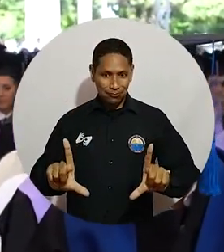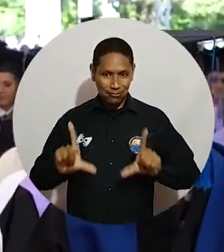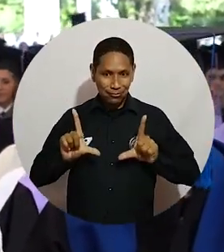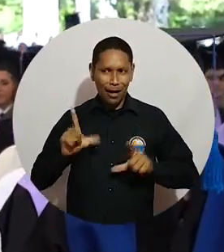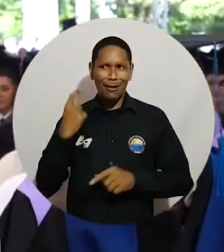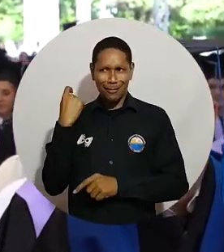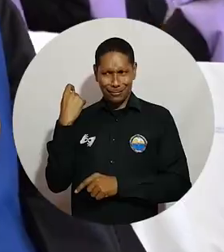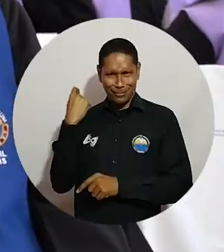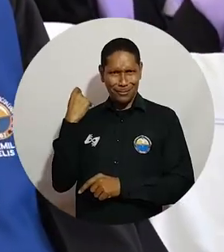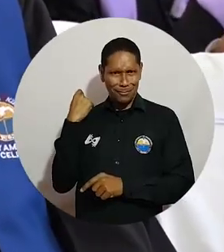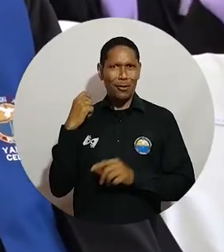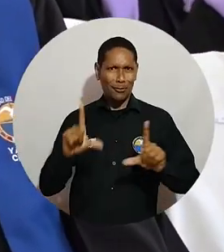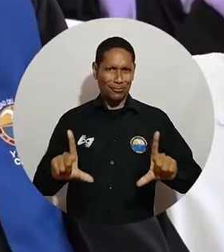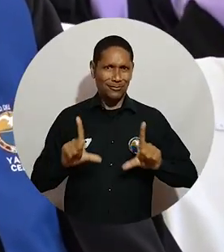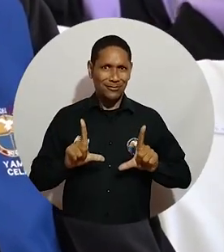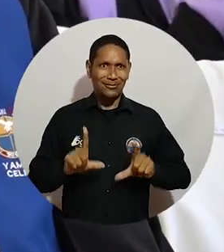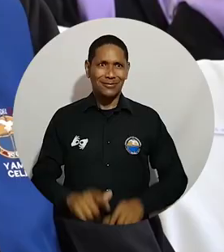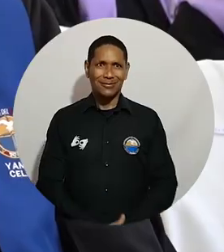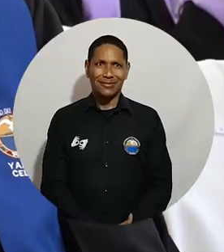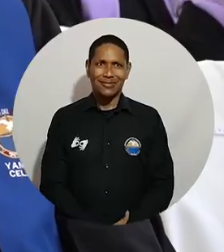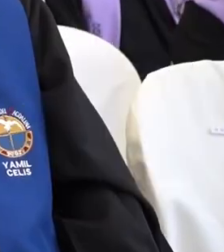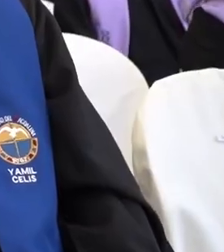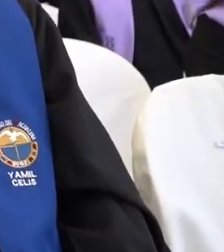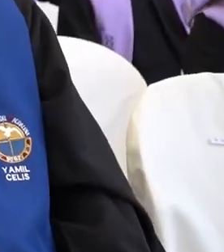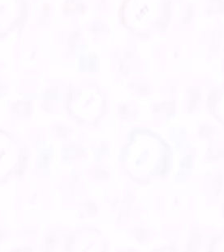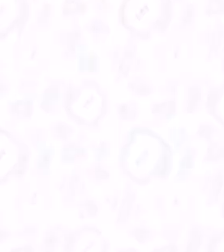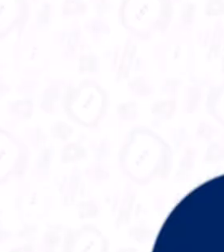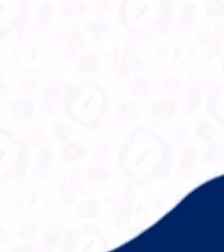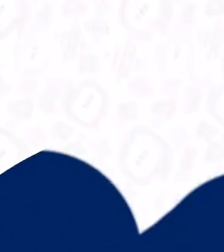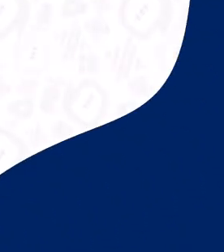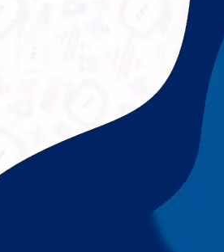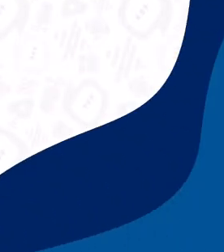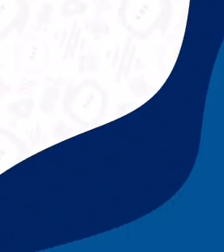Universidad del Magdalena en la más reciente ceremonia de graduación.